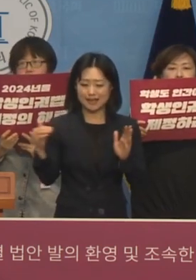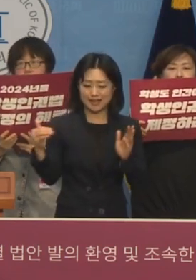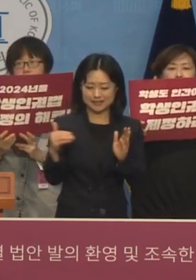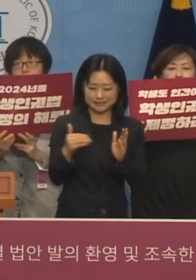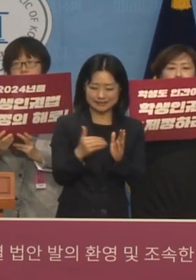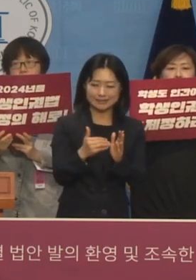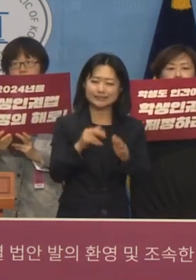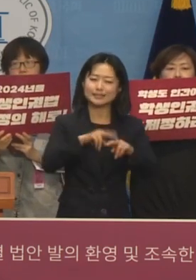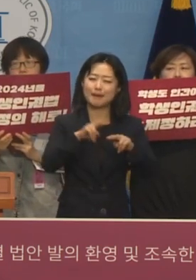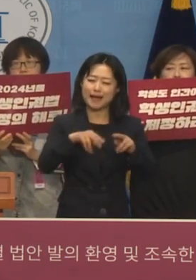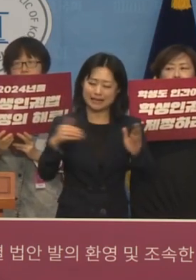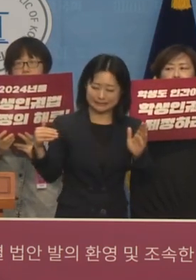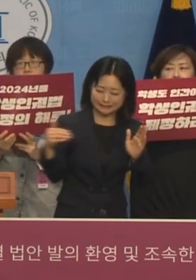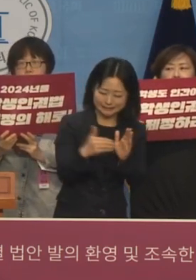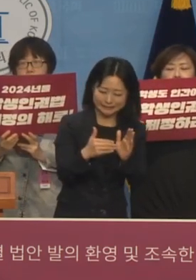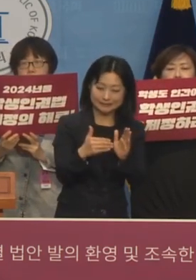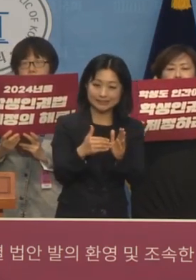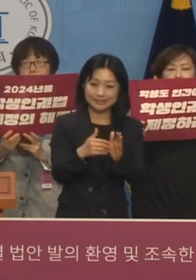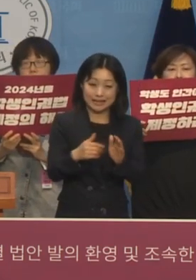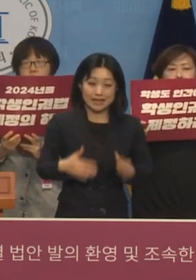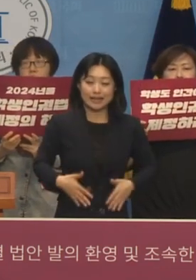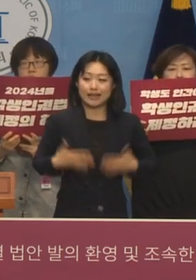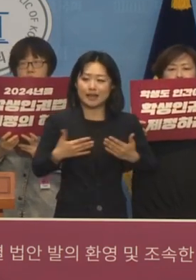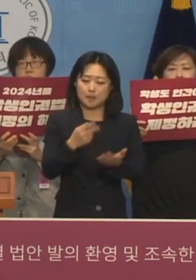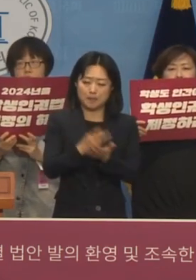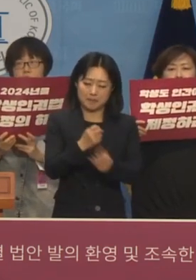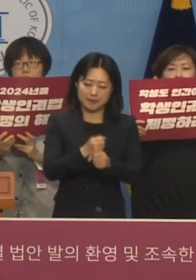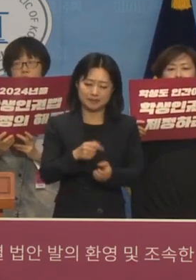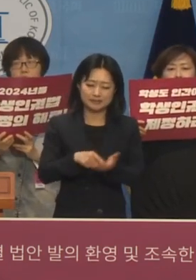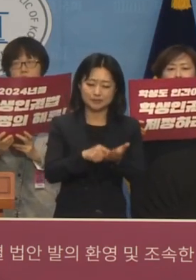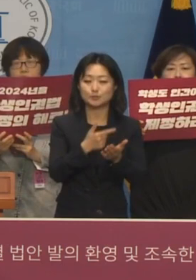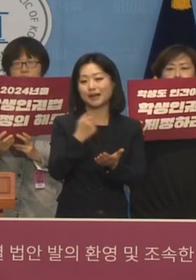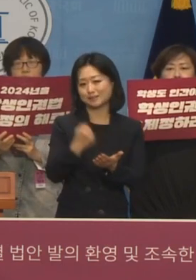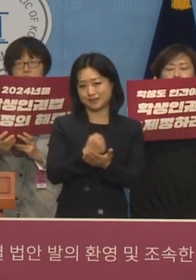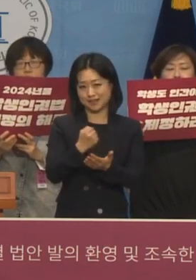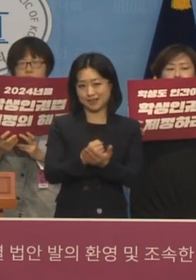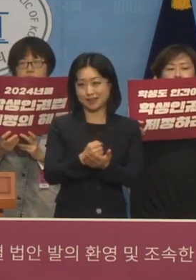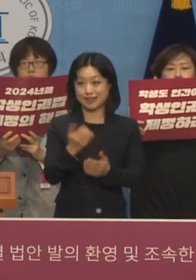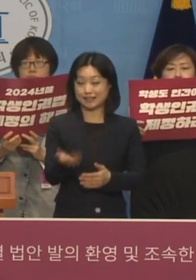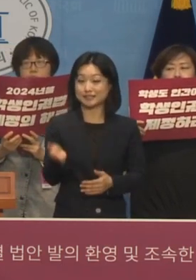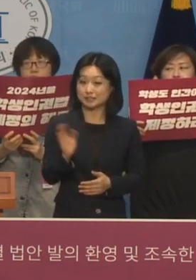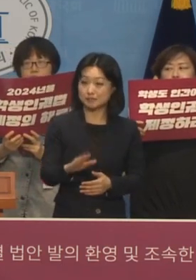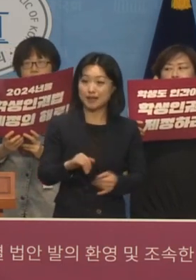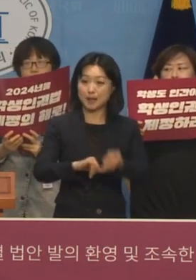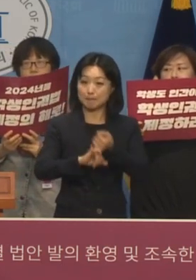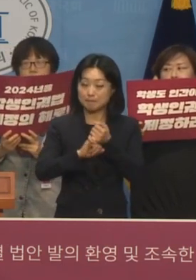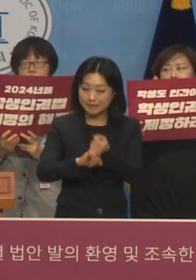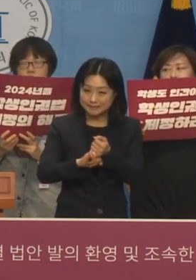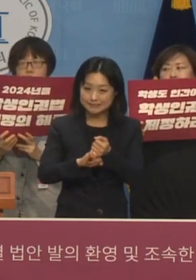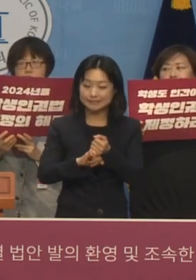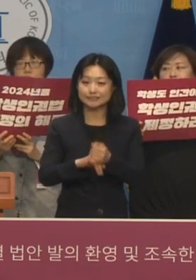두고 법안 발의를 하게 돼서 개인적으로는 굉장히 아쉬움이 많지만, 반드시